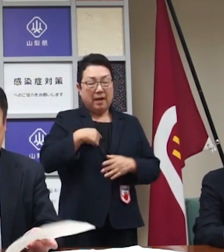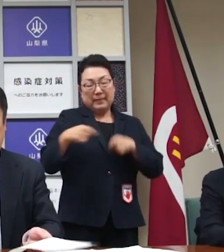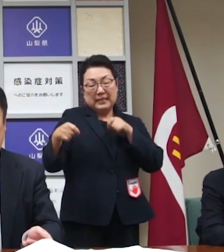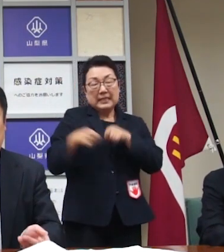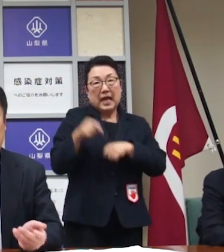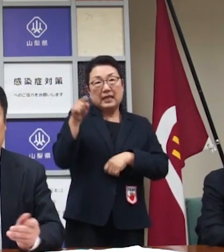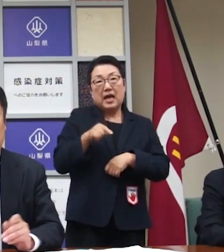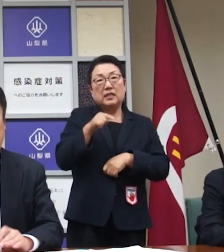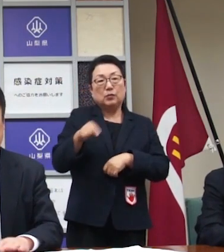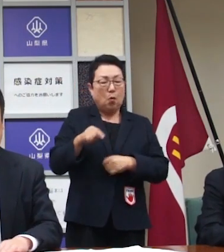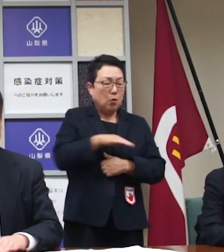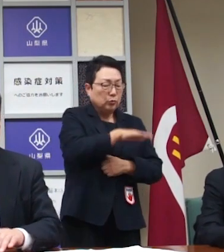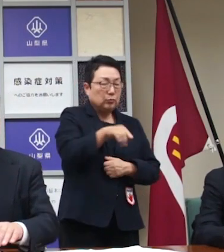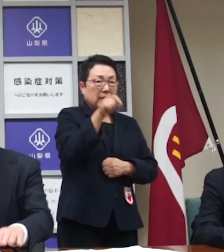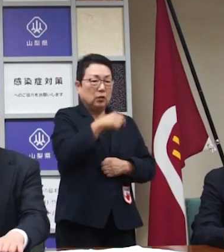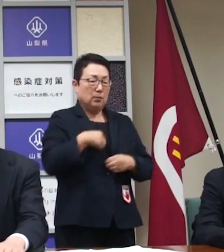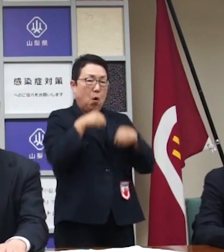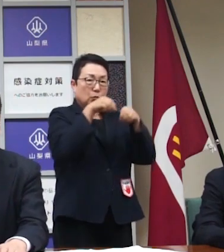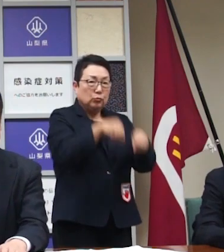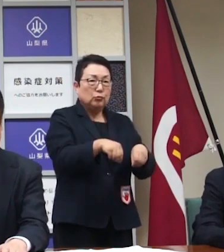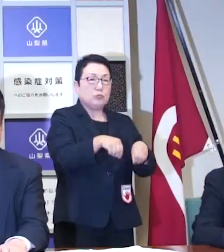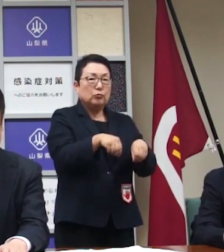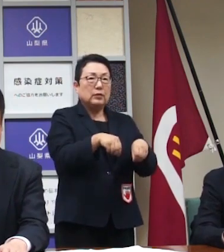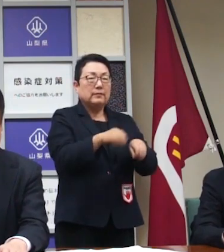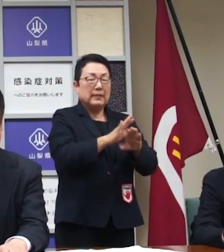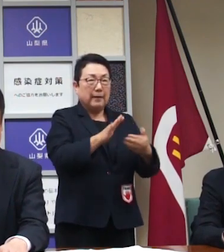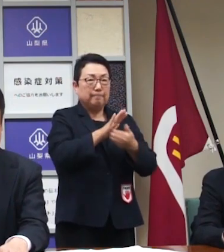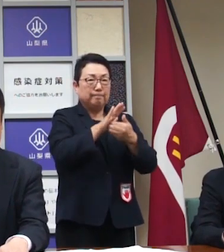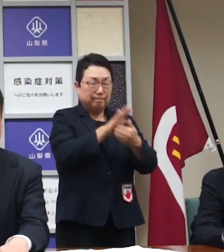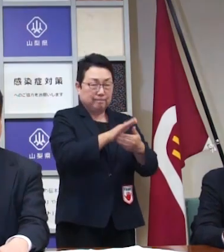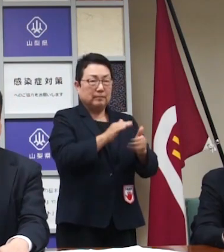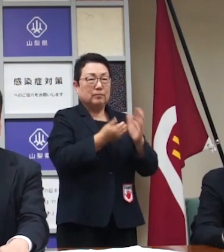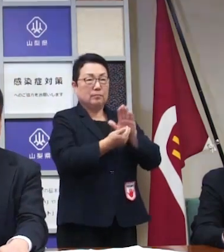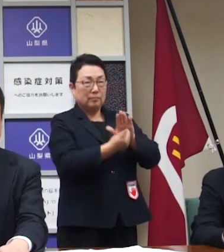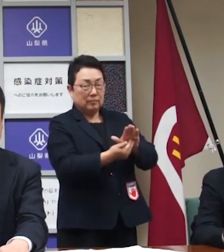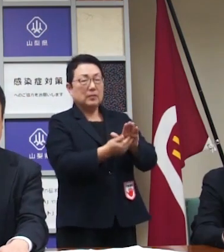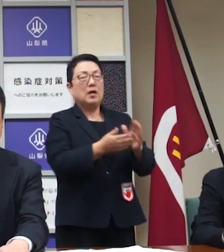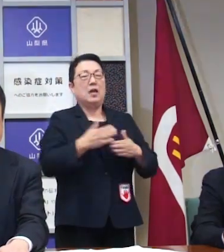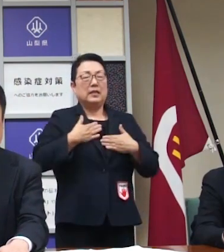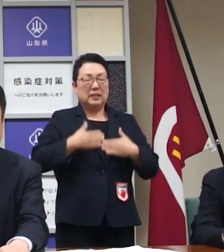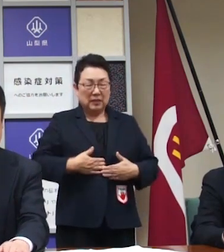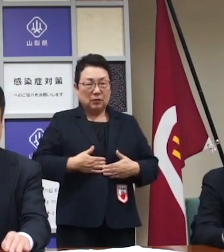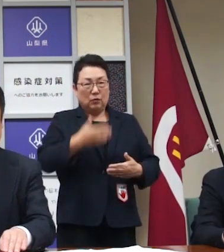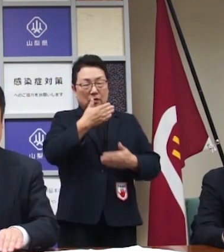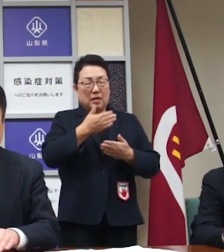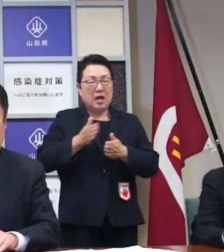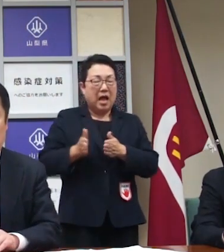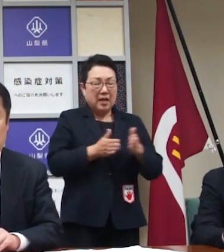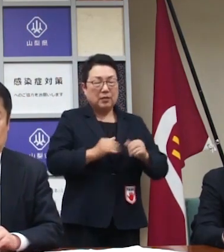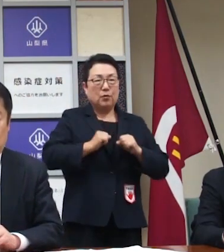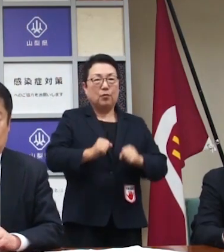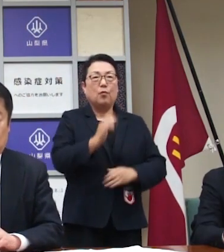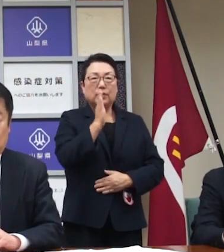な方、周辺の方にもうつさないことを念頭に、さらなる慎重なご配慮をお願い申し上げます。